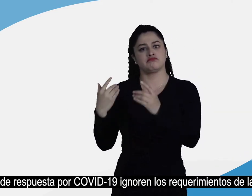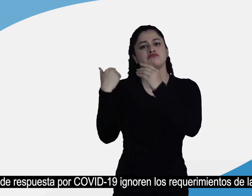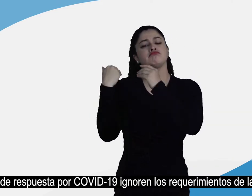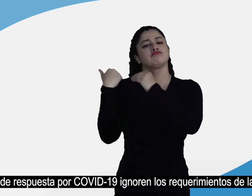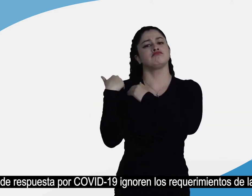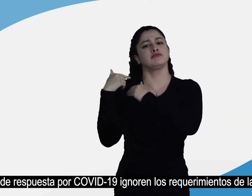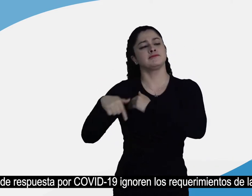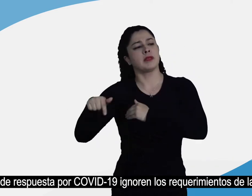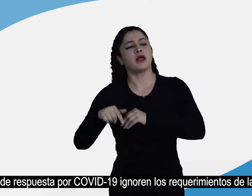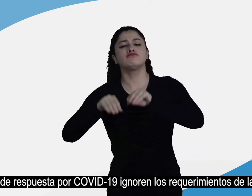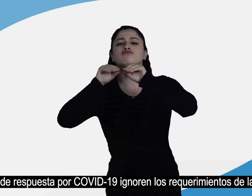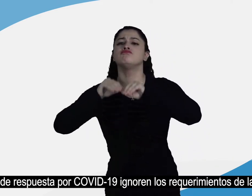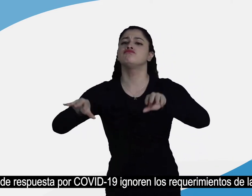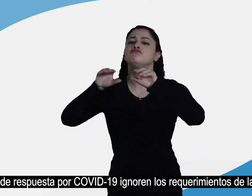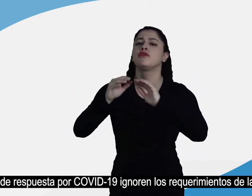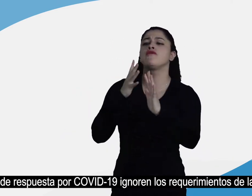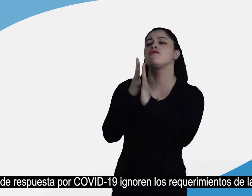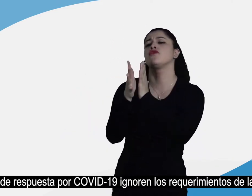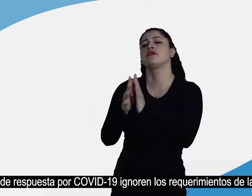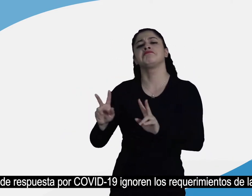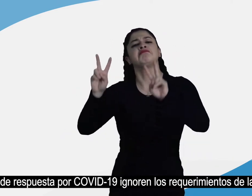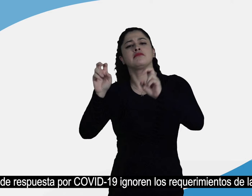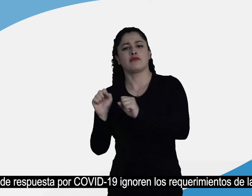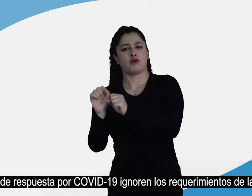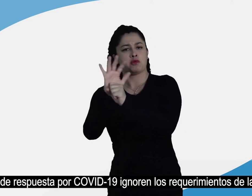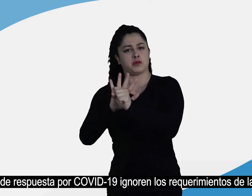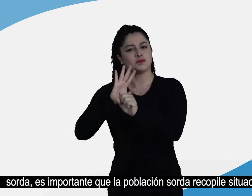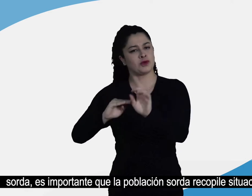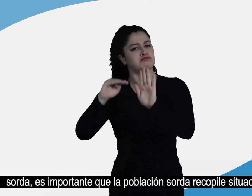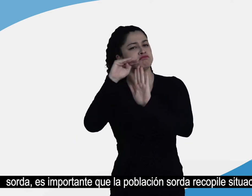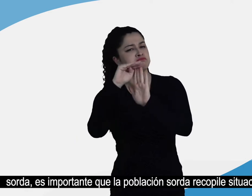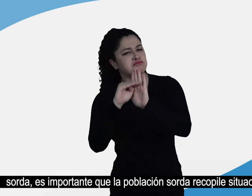ignoren los requerimientos de la población sorda,